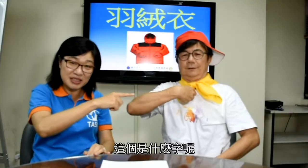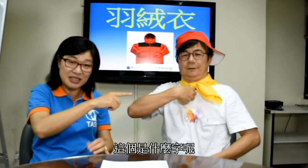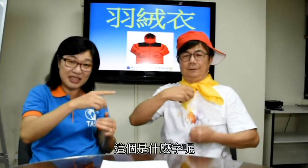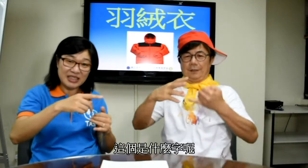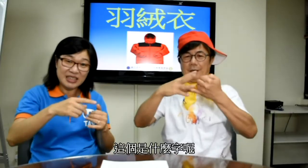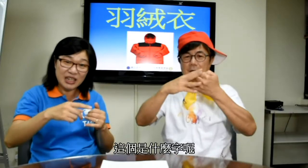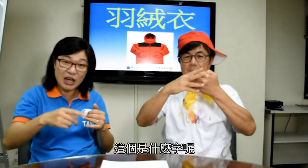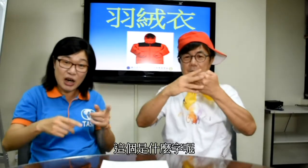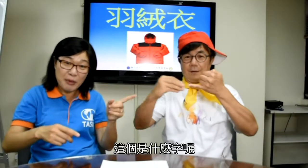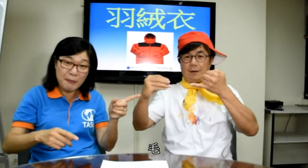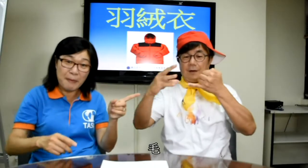呢？